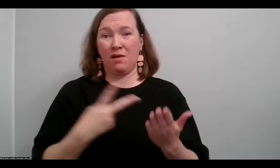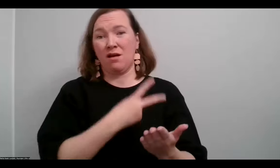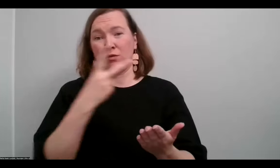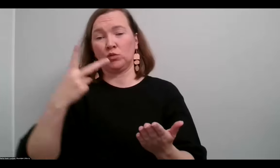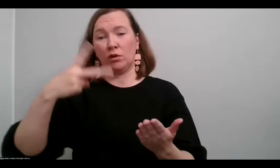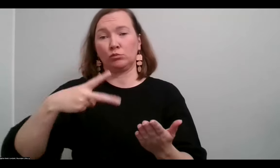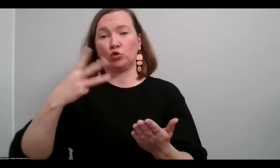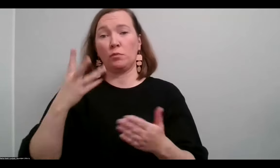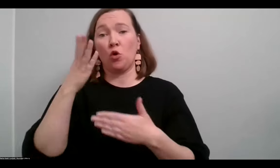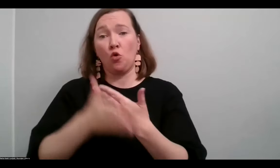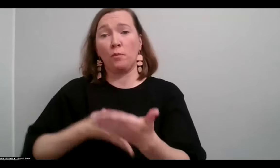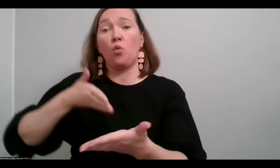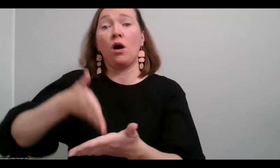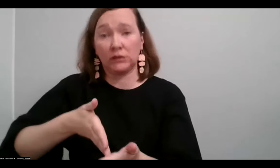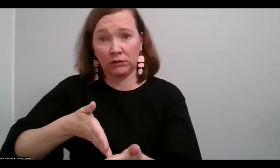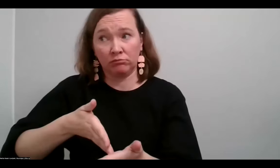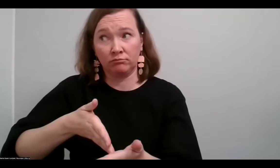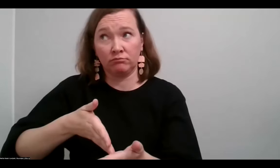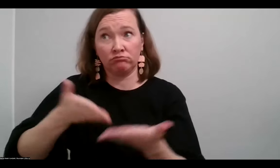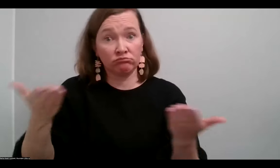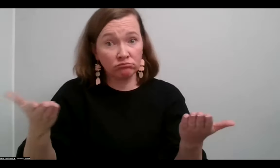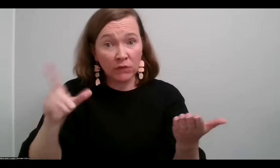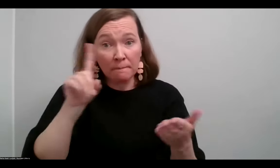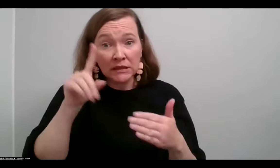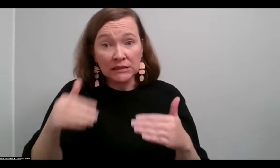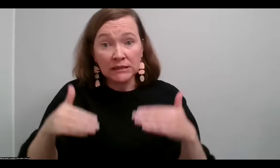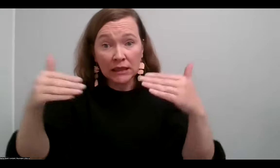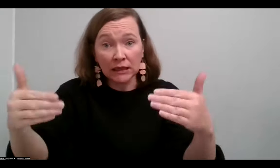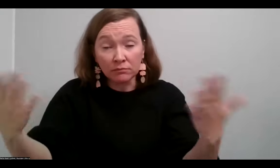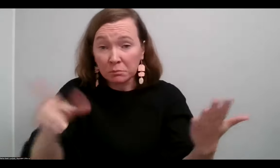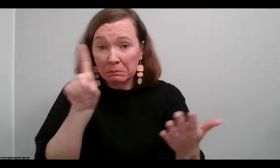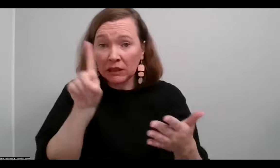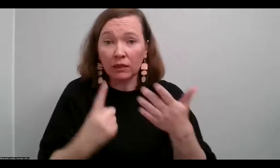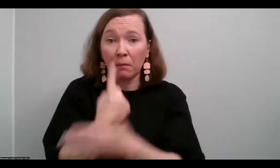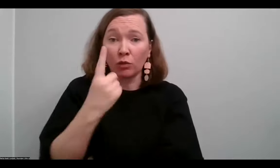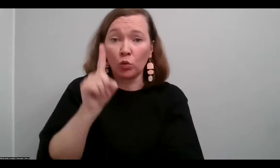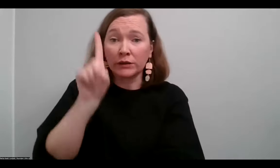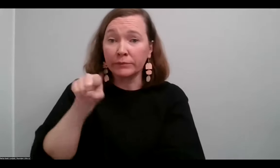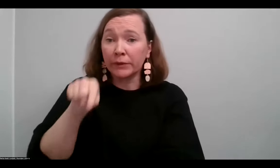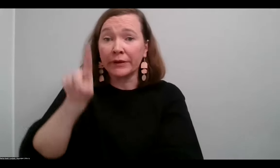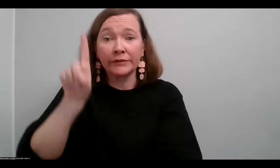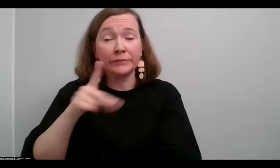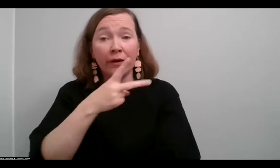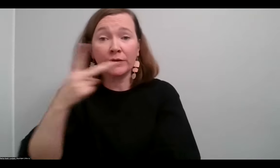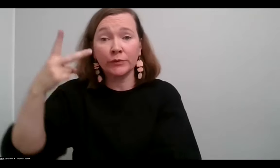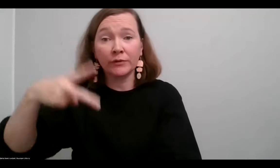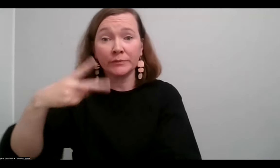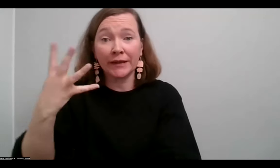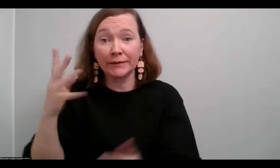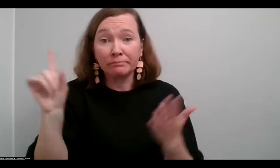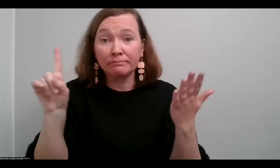Eli kokeilu 2023 loppuun asti, niin kysyisin, että mitä sen jälkeen